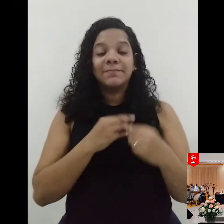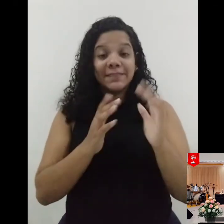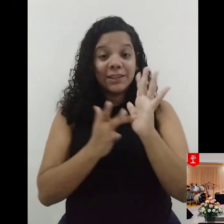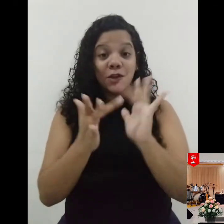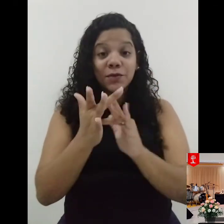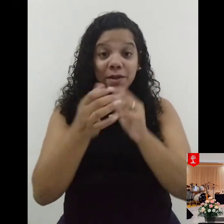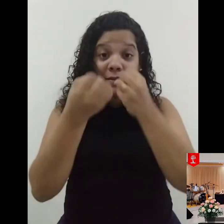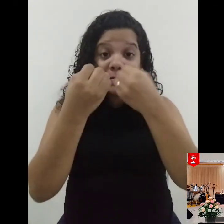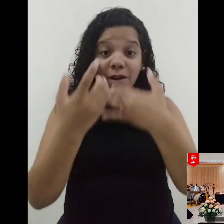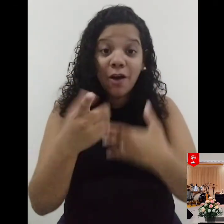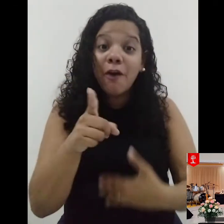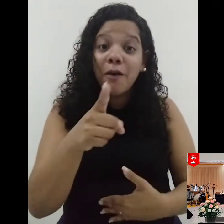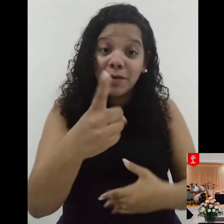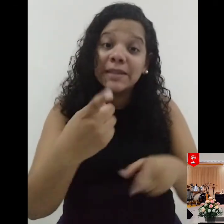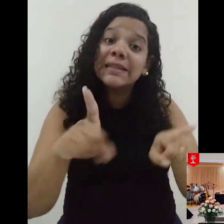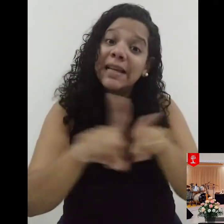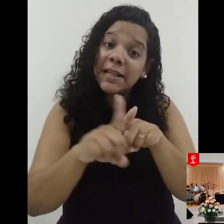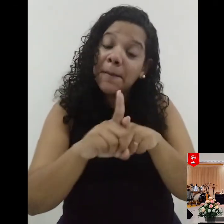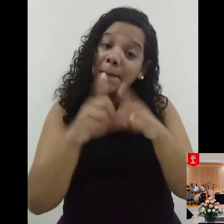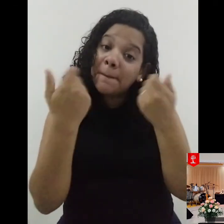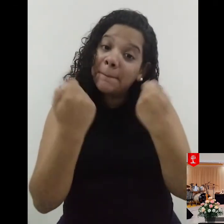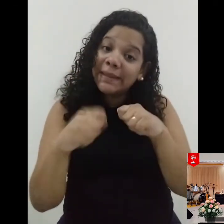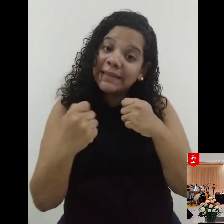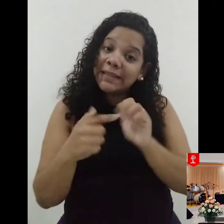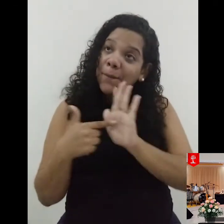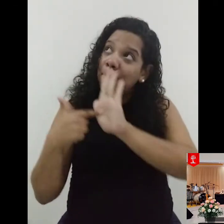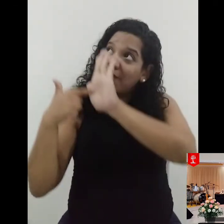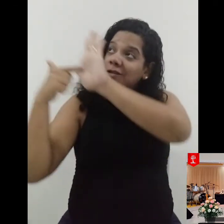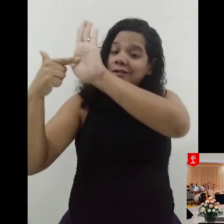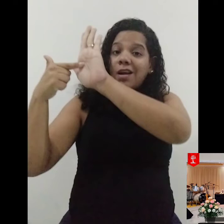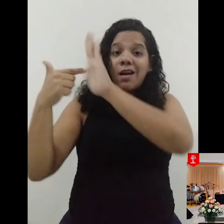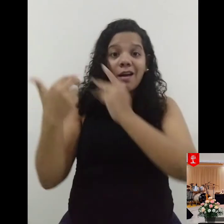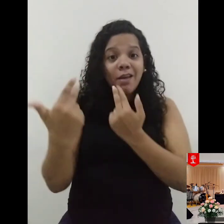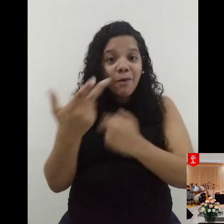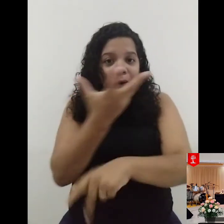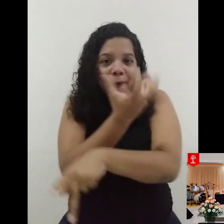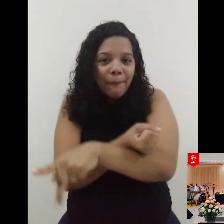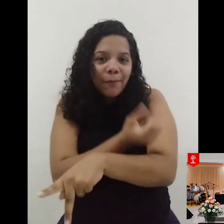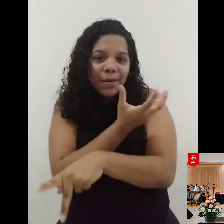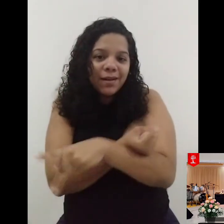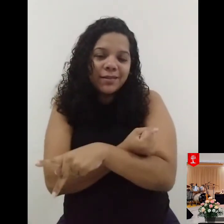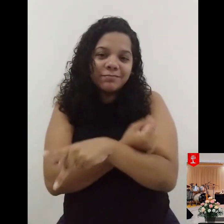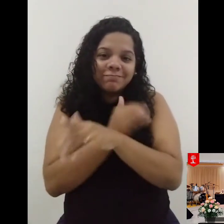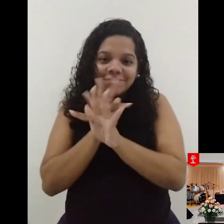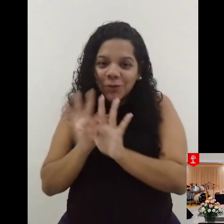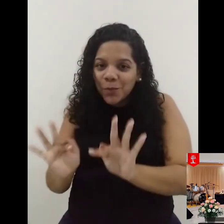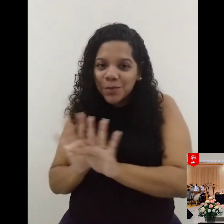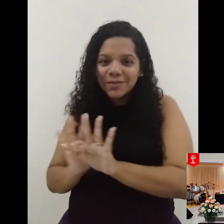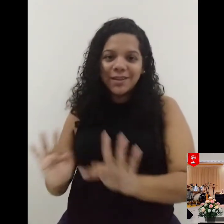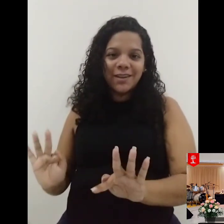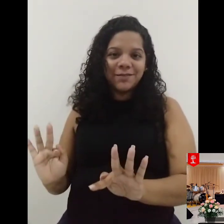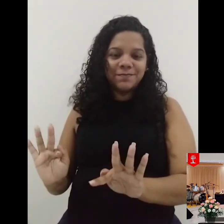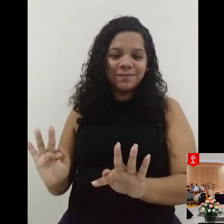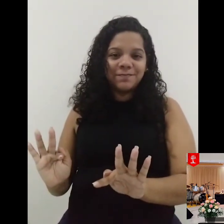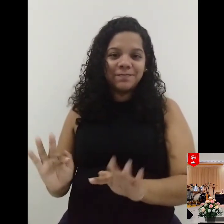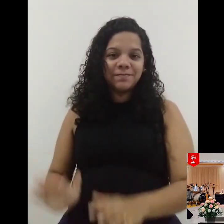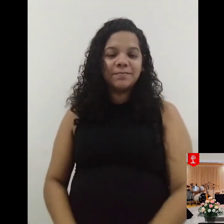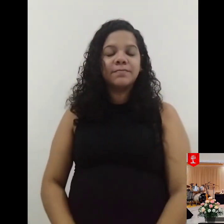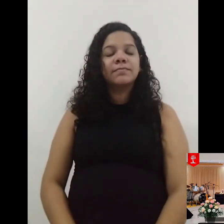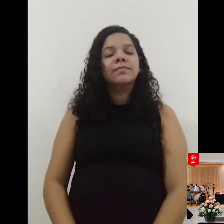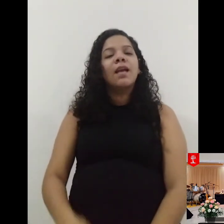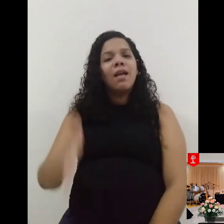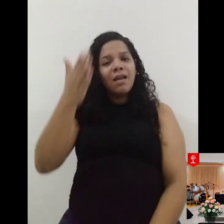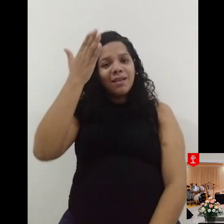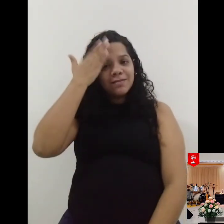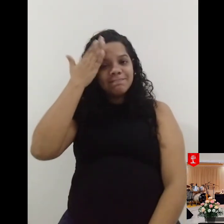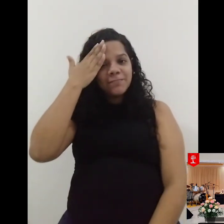gente mudar o comportamento é reconhecer que estamos errados nesse comportamento.